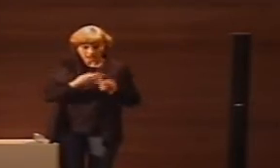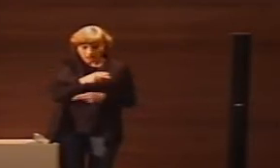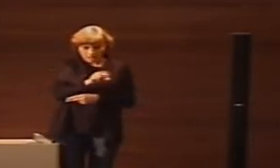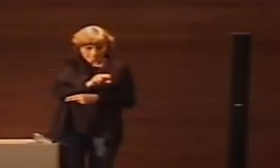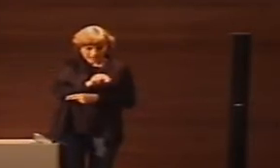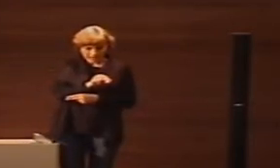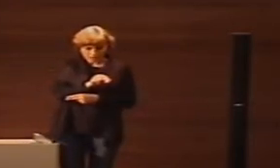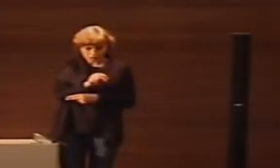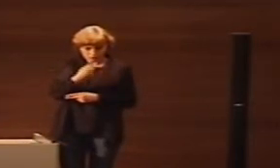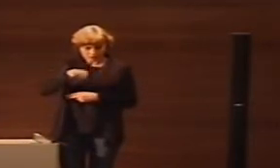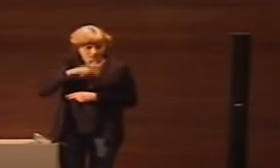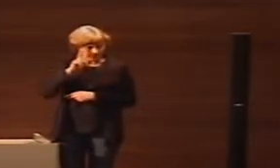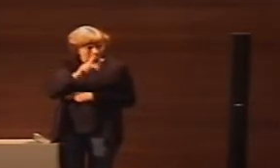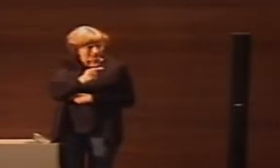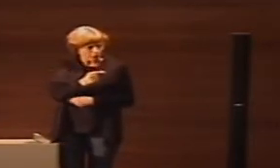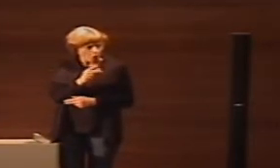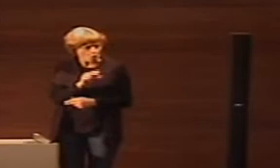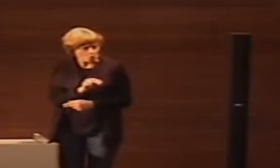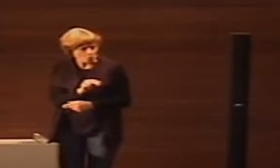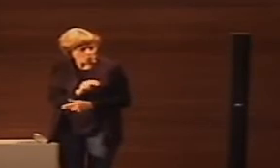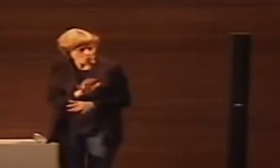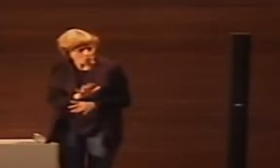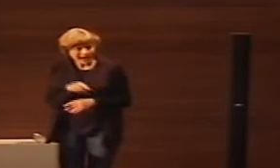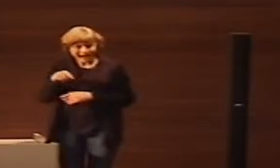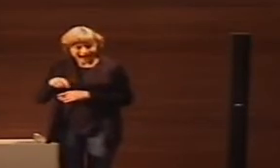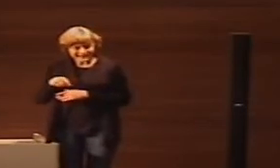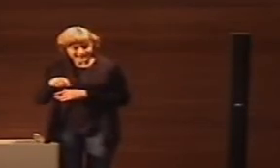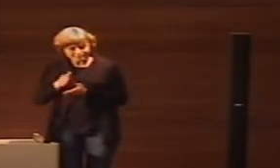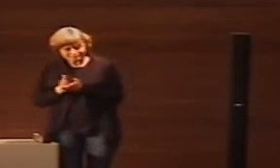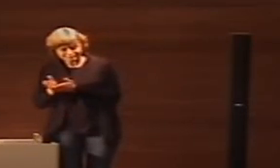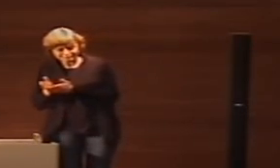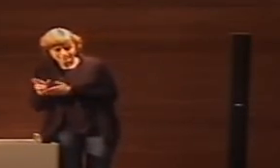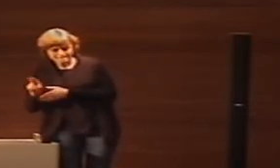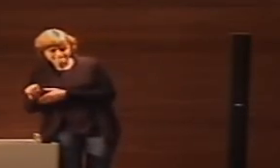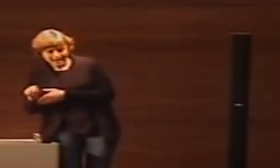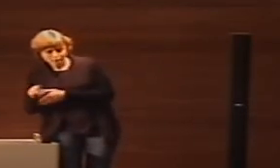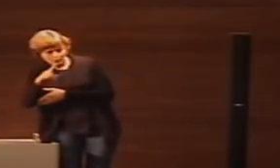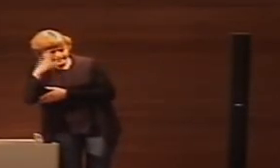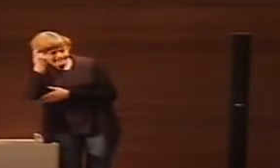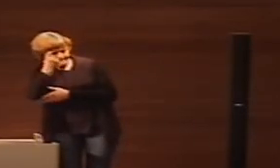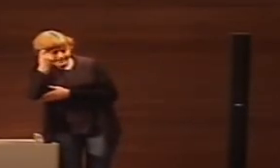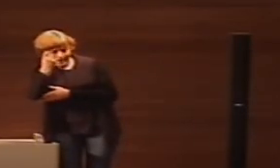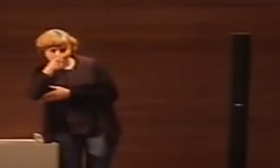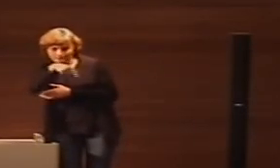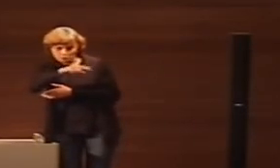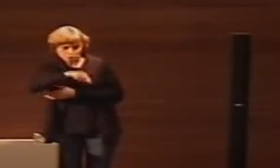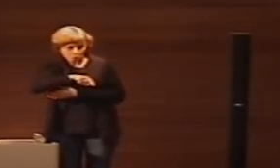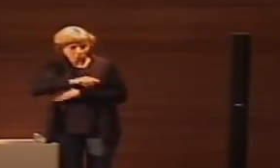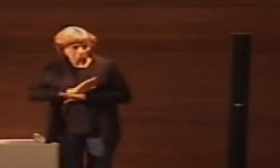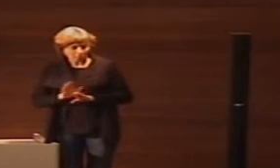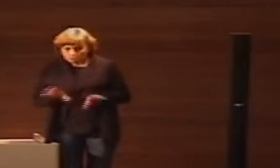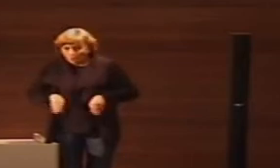Porque aquí la alternativa es más barata y allá la alternativa es más cara. allá en Alemania, llevar residuos a